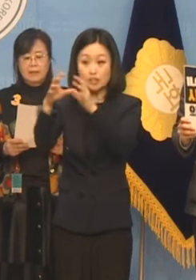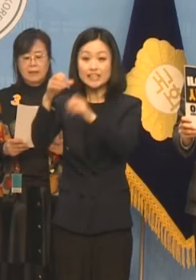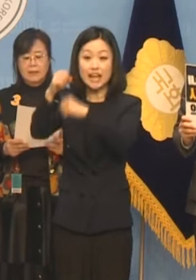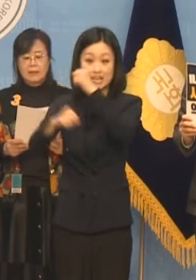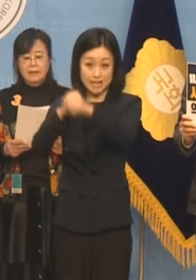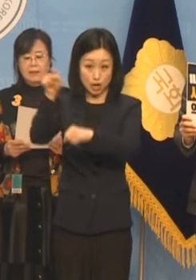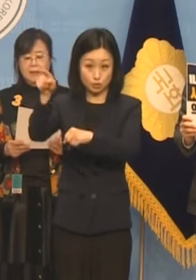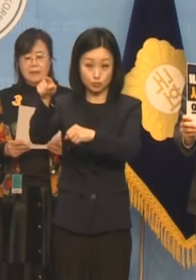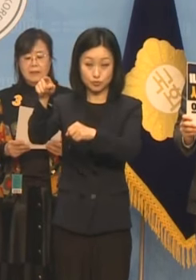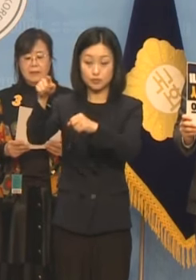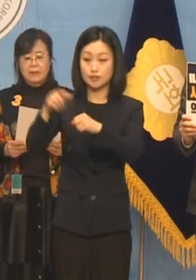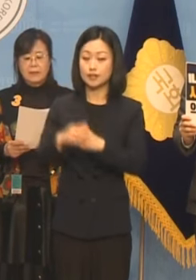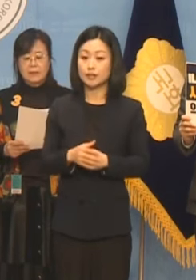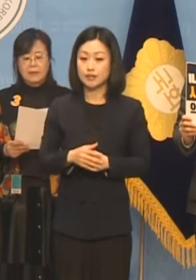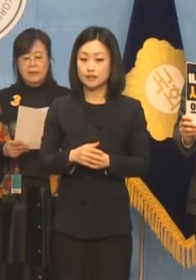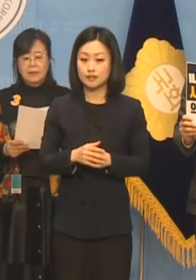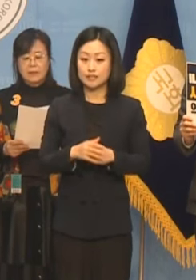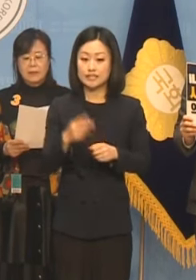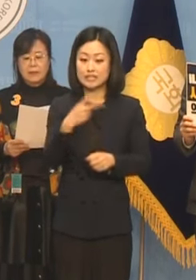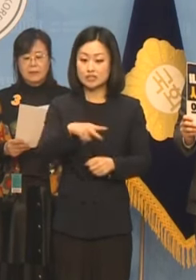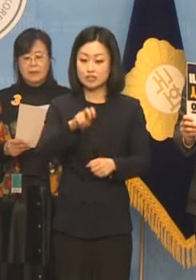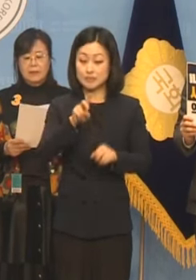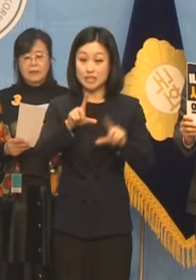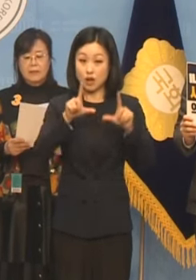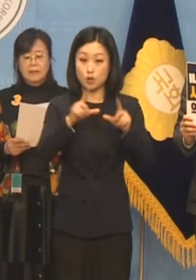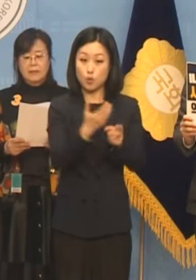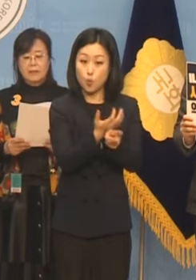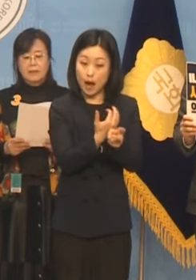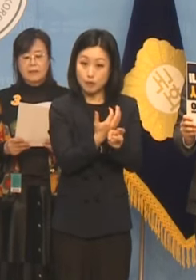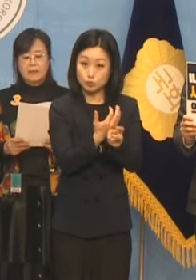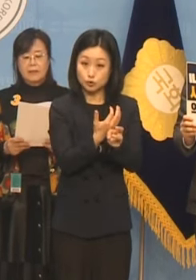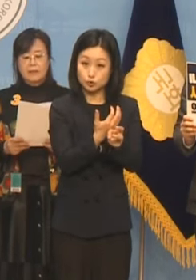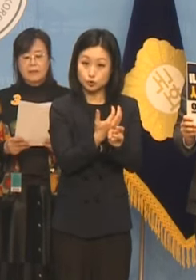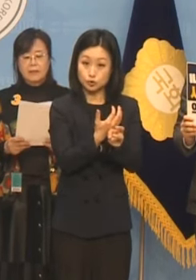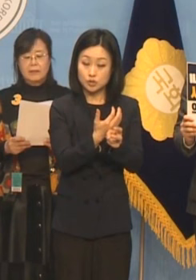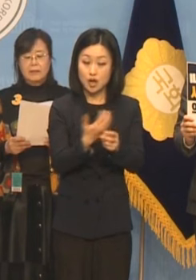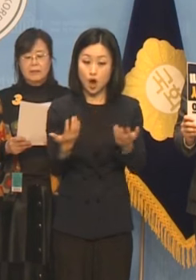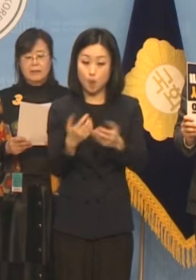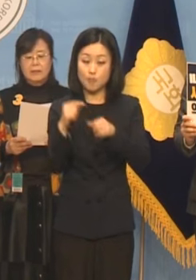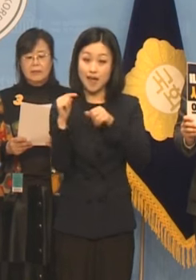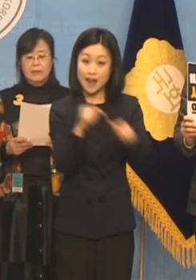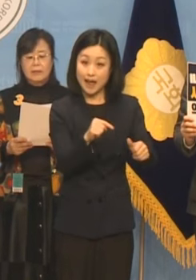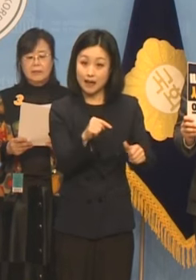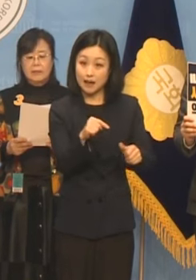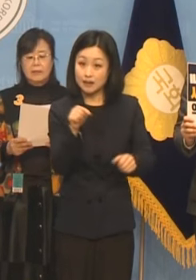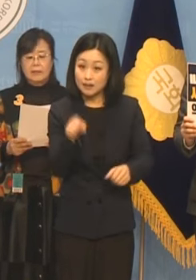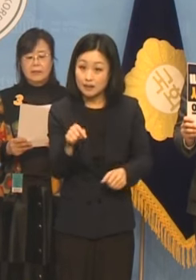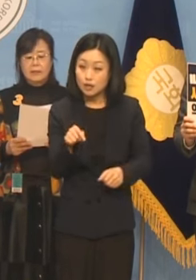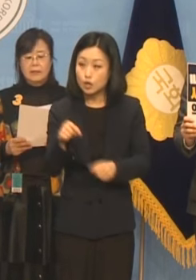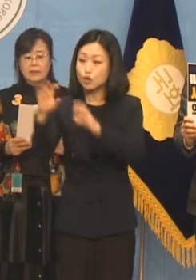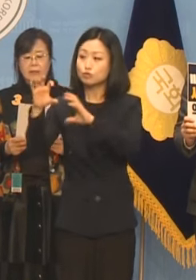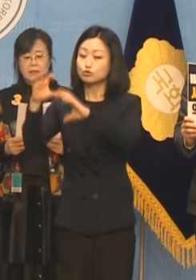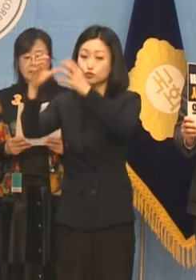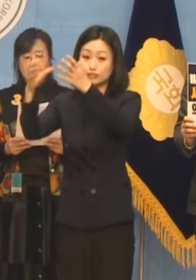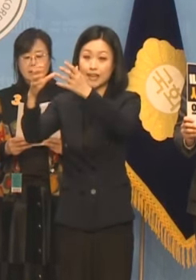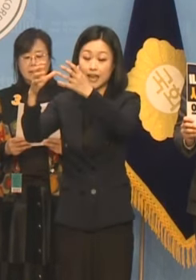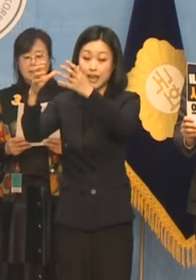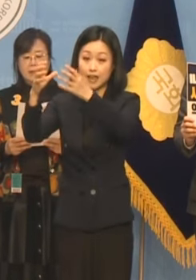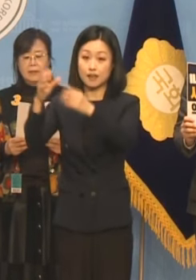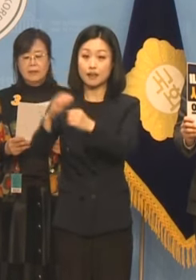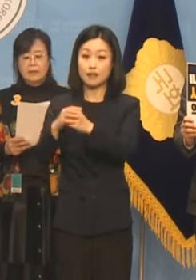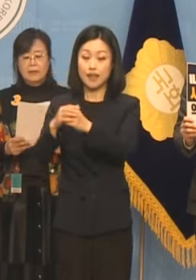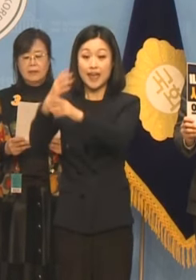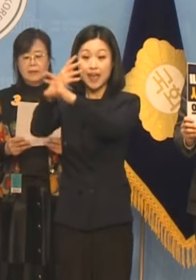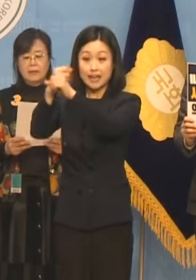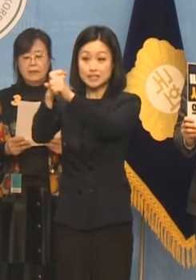윤석열 대통령이 치적처럼 강조한 2022년 화물연대에 대한 정부의 업무 개시 명령은 국제노동기구 핵심